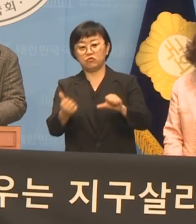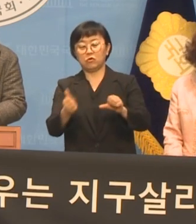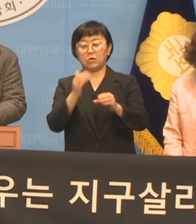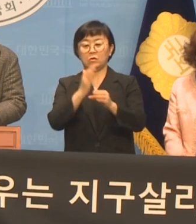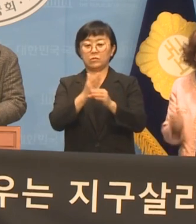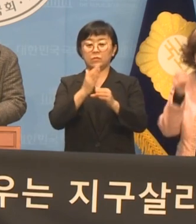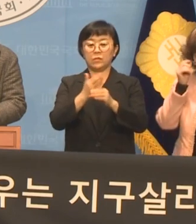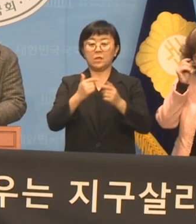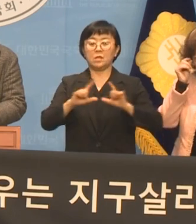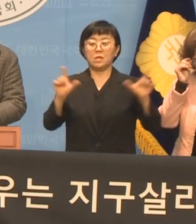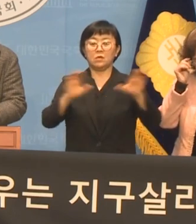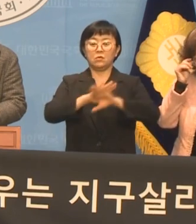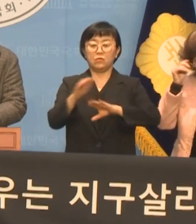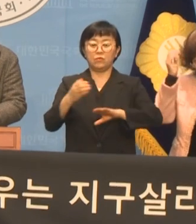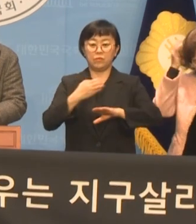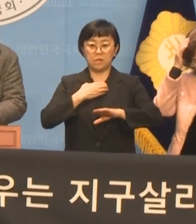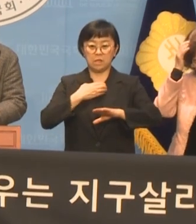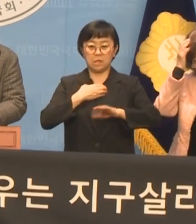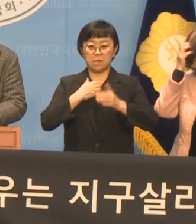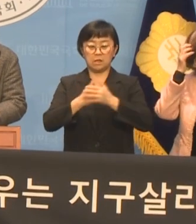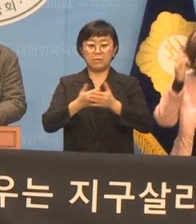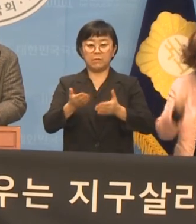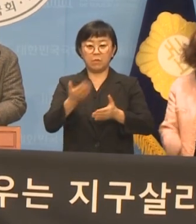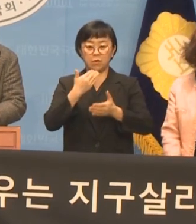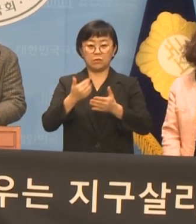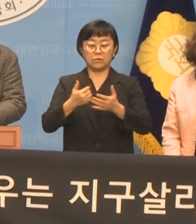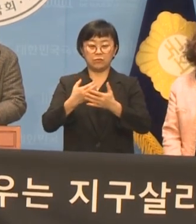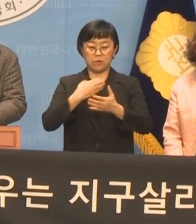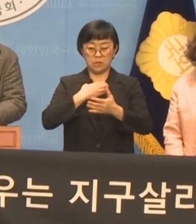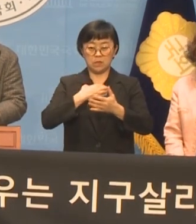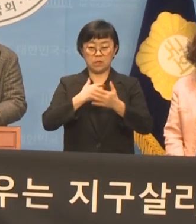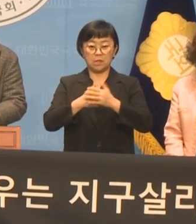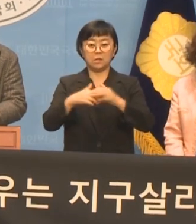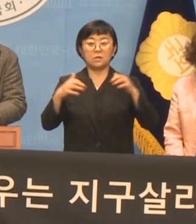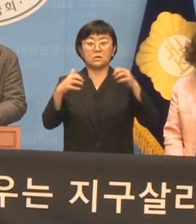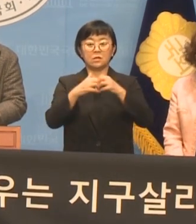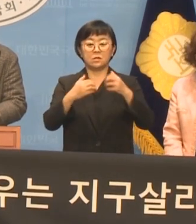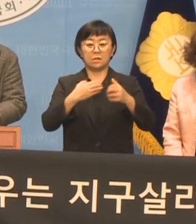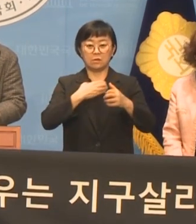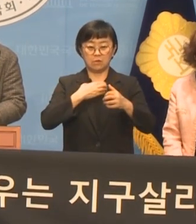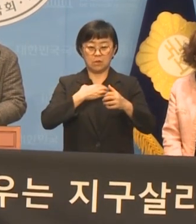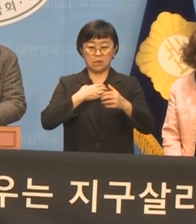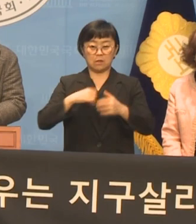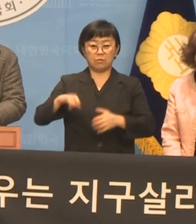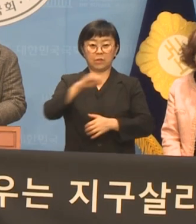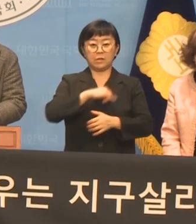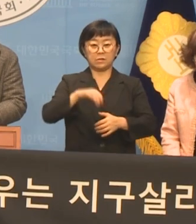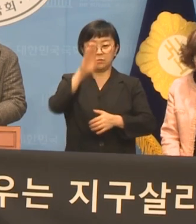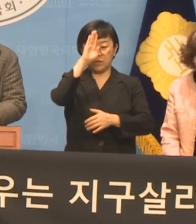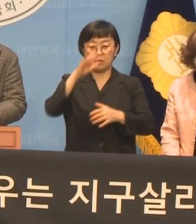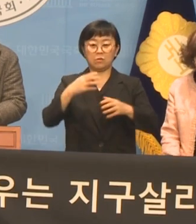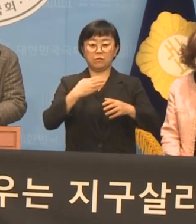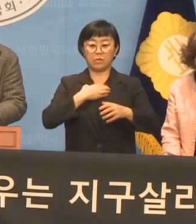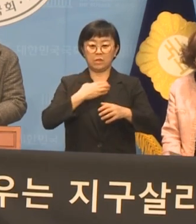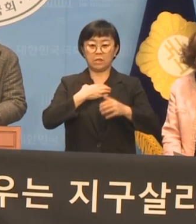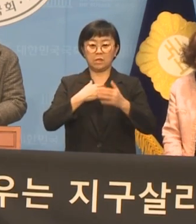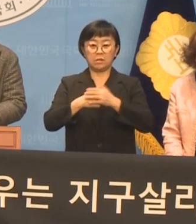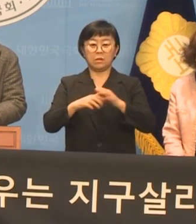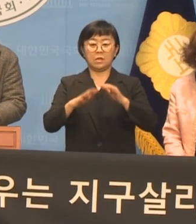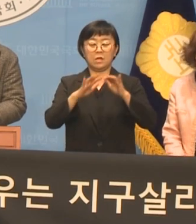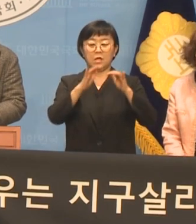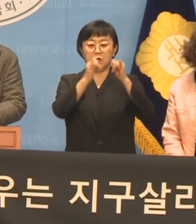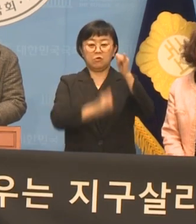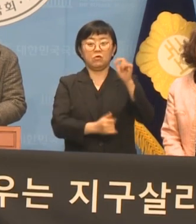기후위기, 생물멸종위기, 식량위기, 전쟁위기, 바이러스 질병위기 등 인류가 직면한